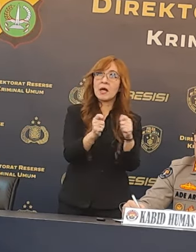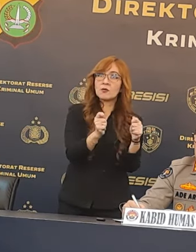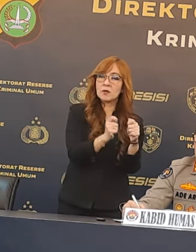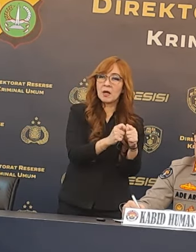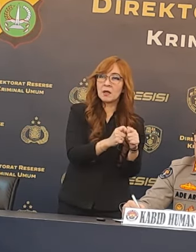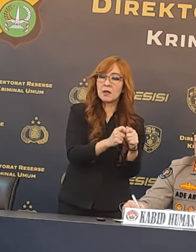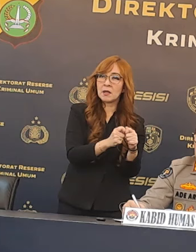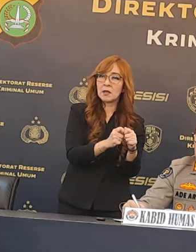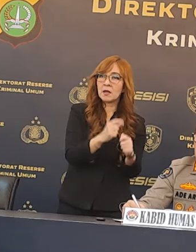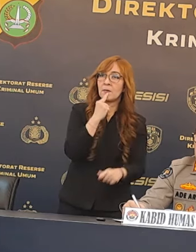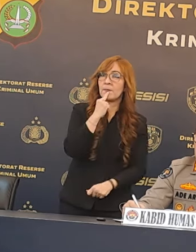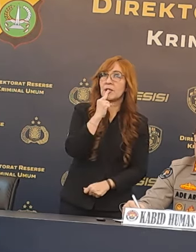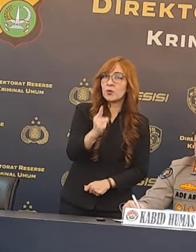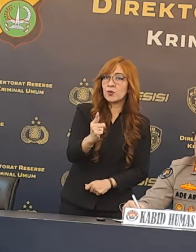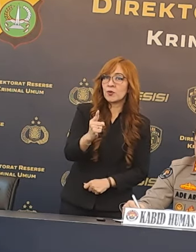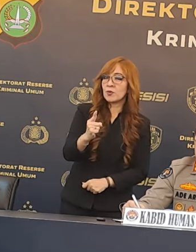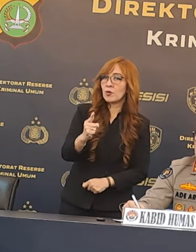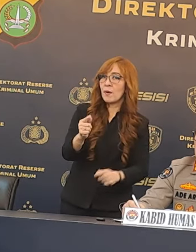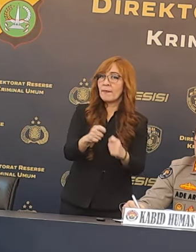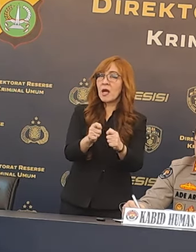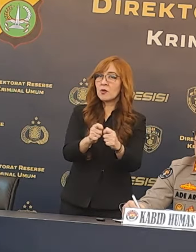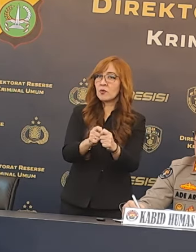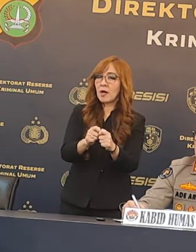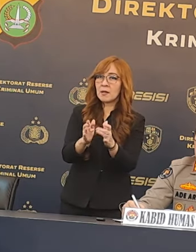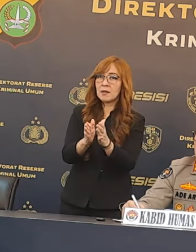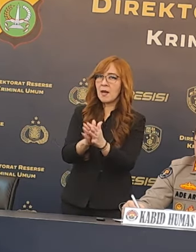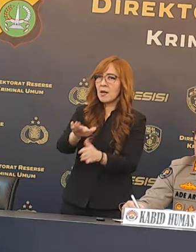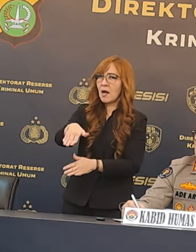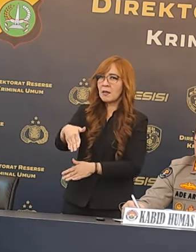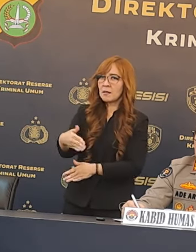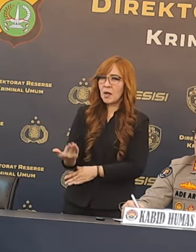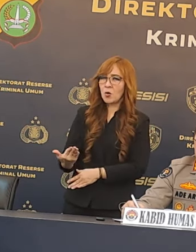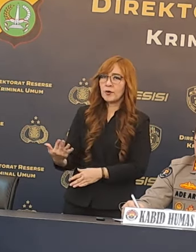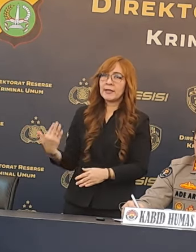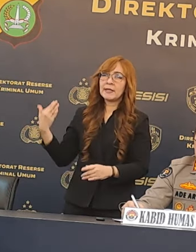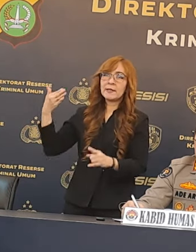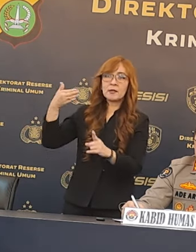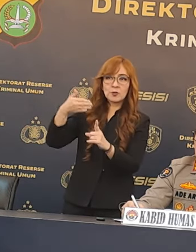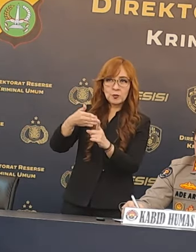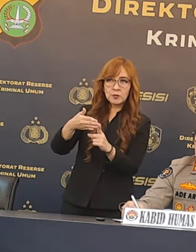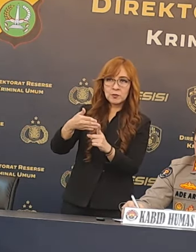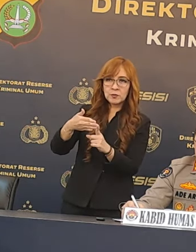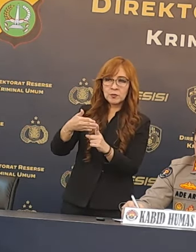melakukan, menyuruh melakukan, dan atau turut serta